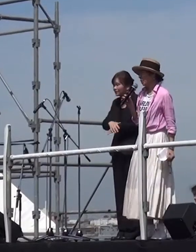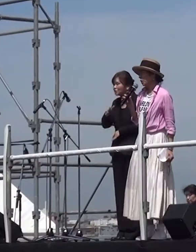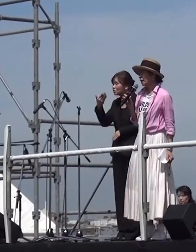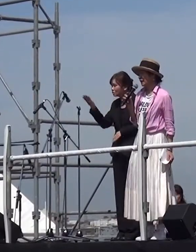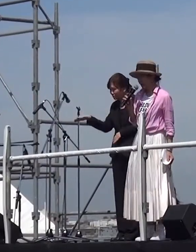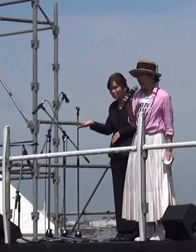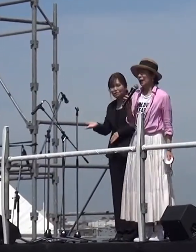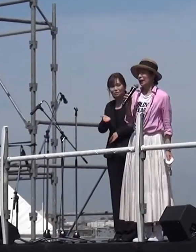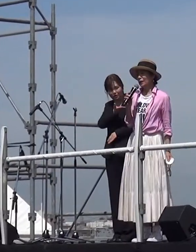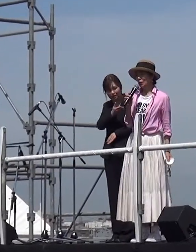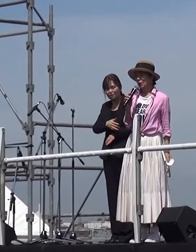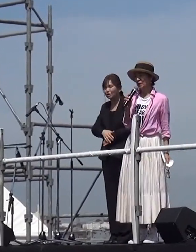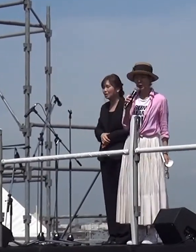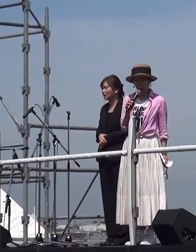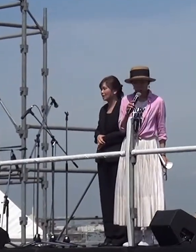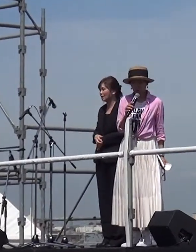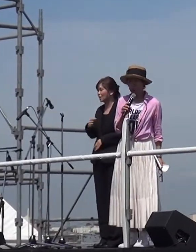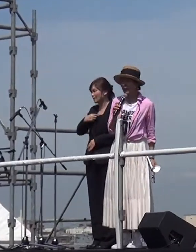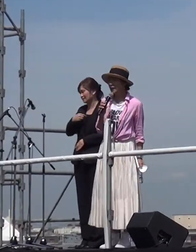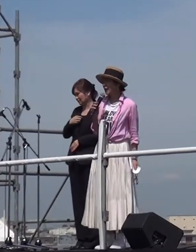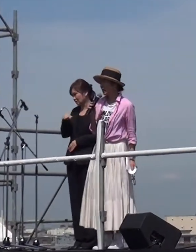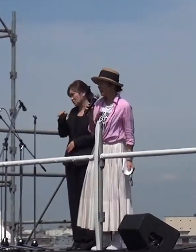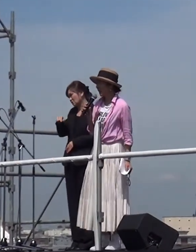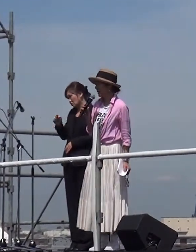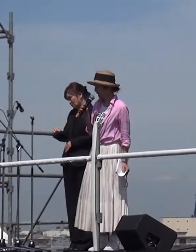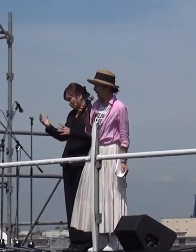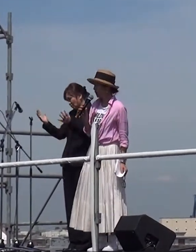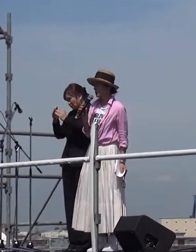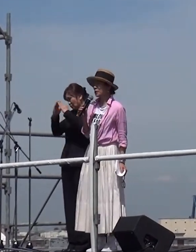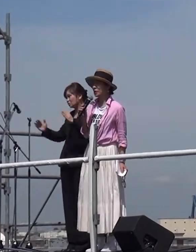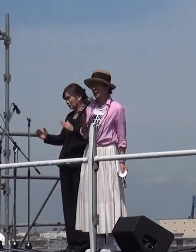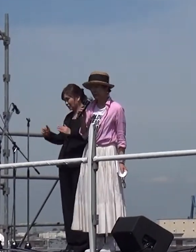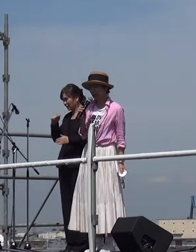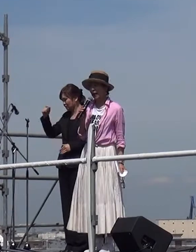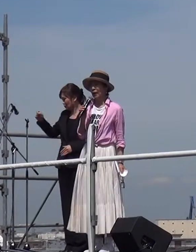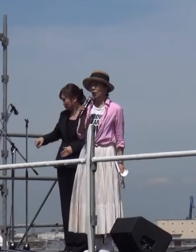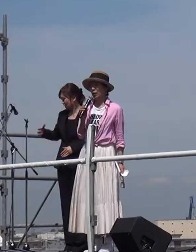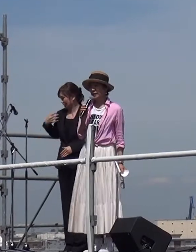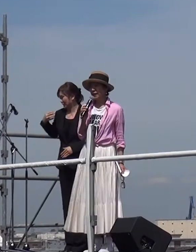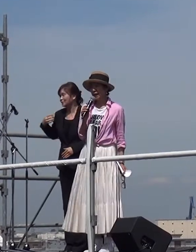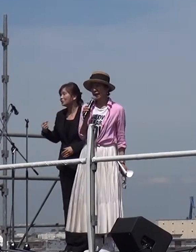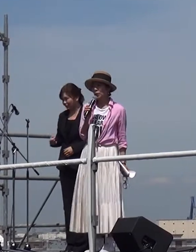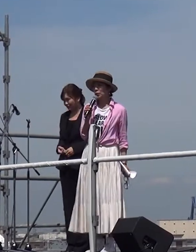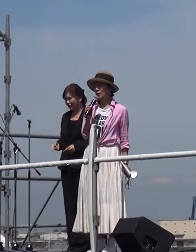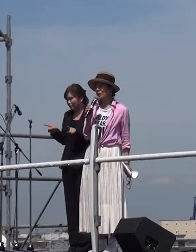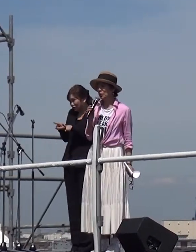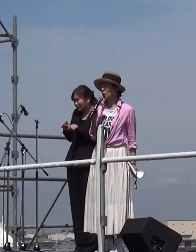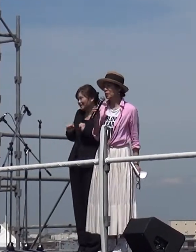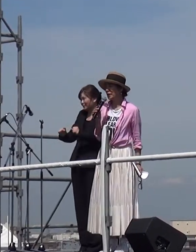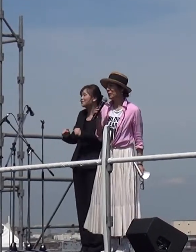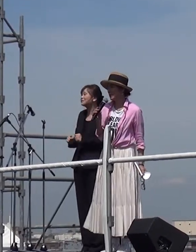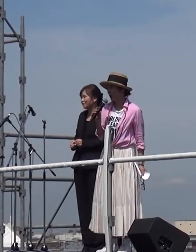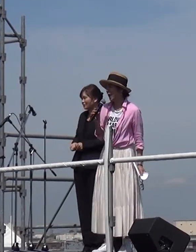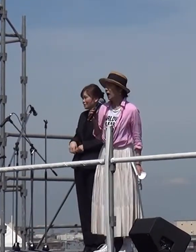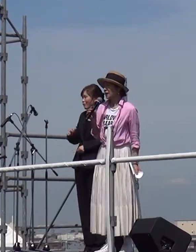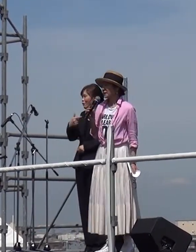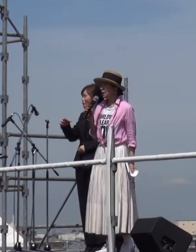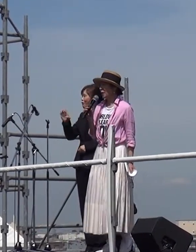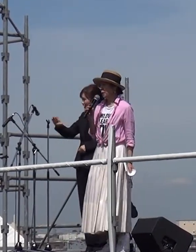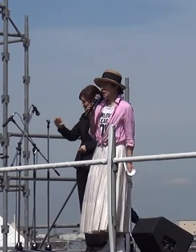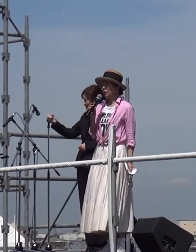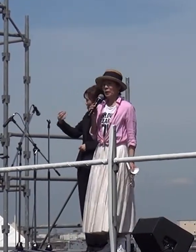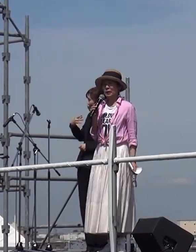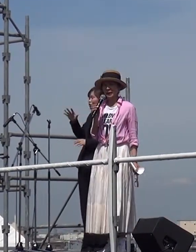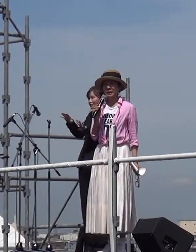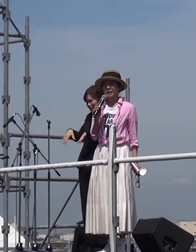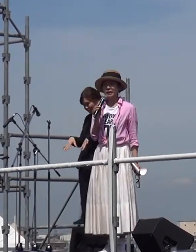続きましてこの方です。私こういう集会何回か司会してご一緒していますが、大江さんがこういうことをおっしゃいました。脱